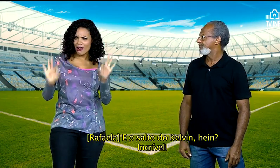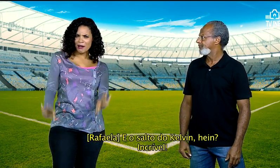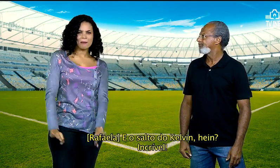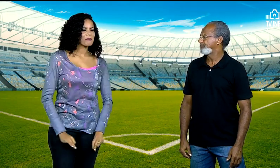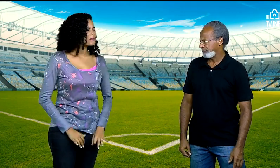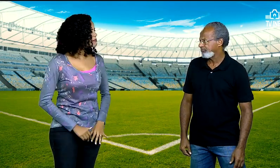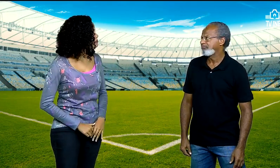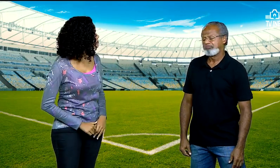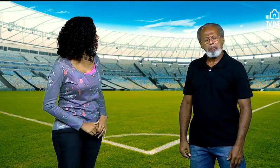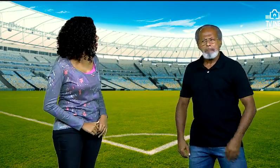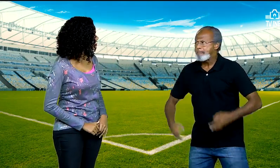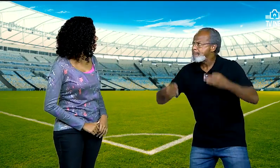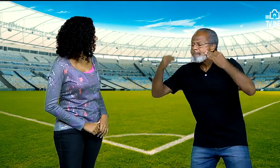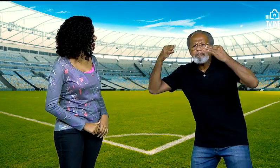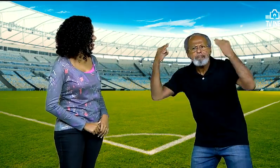Incrível!